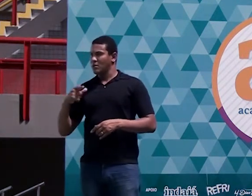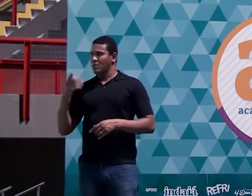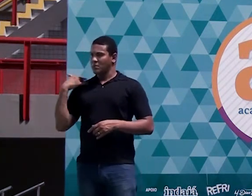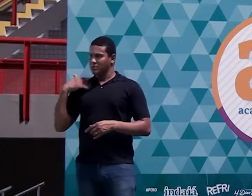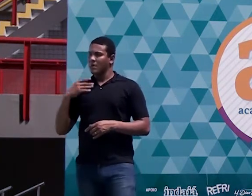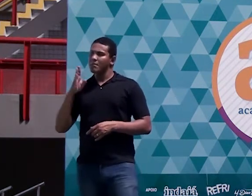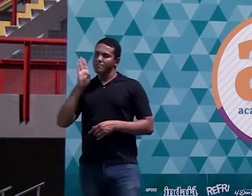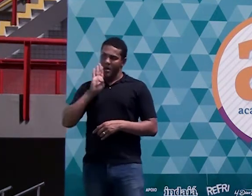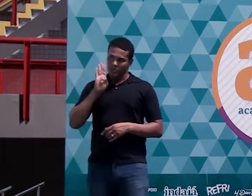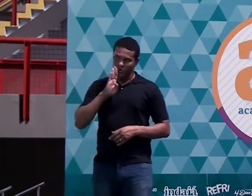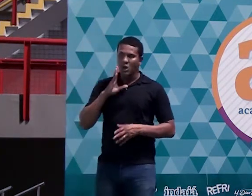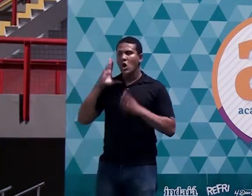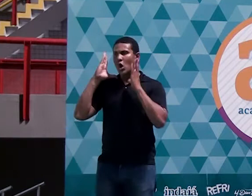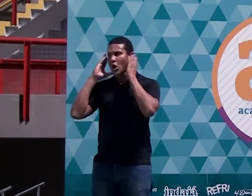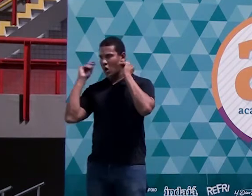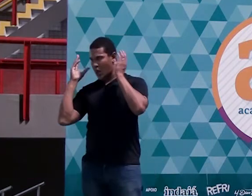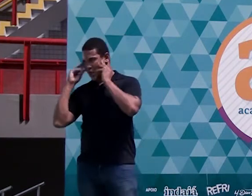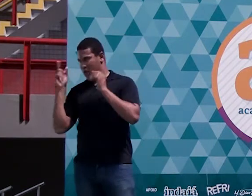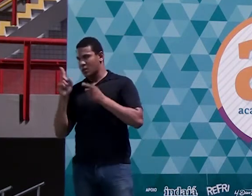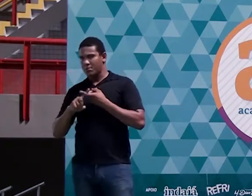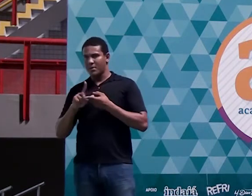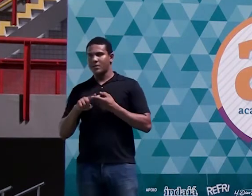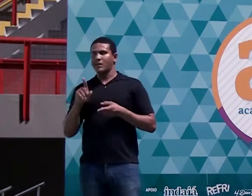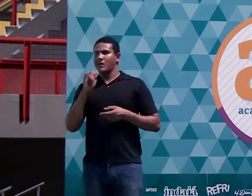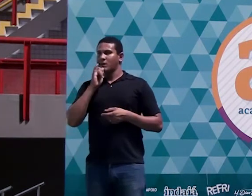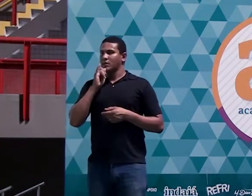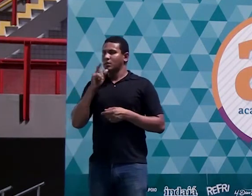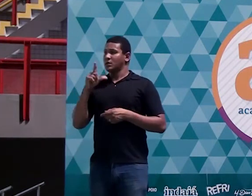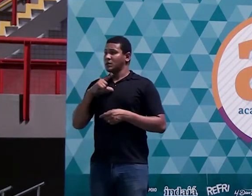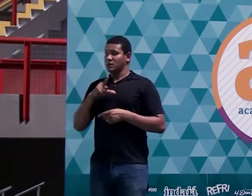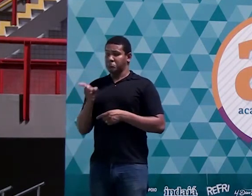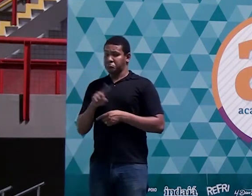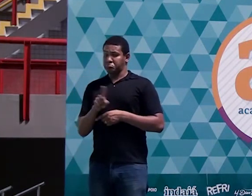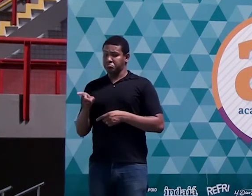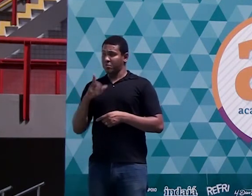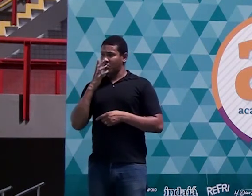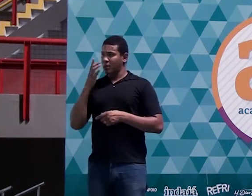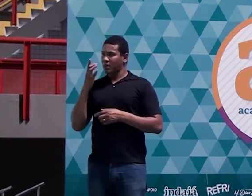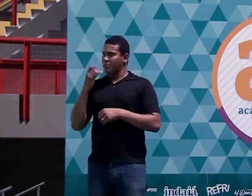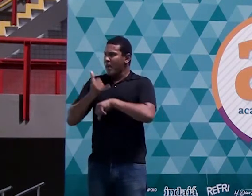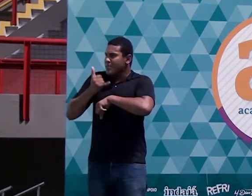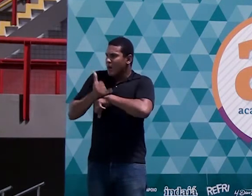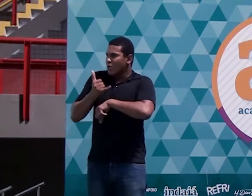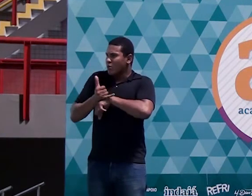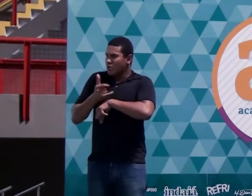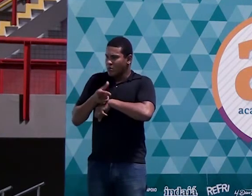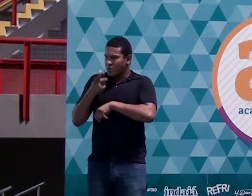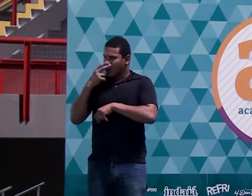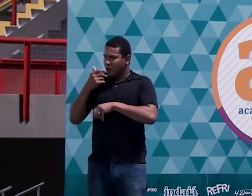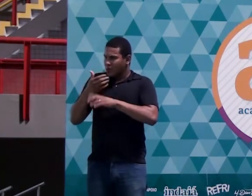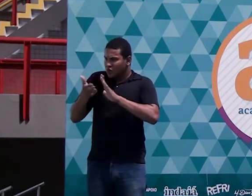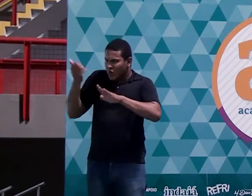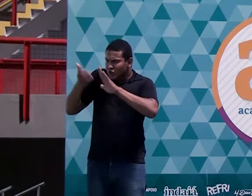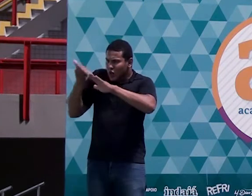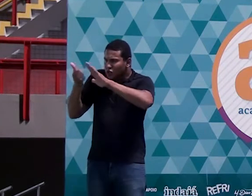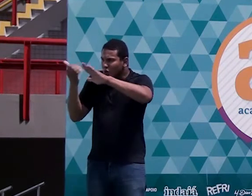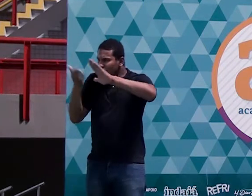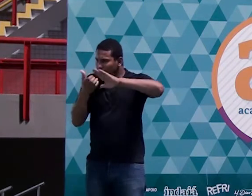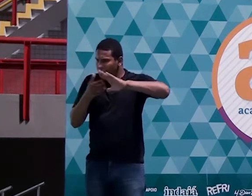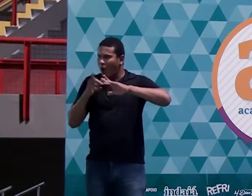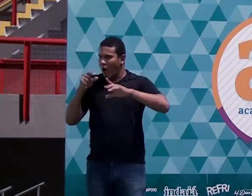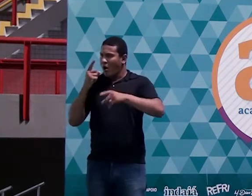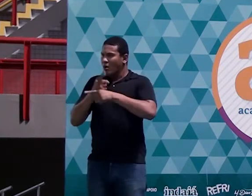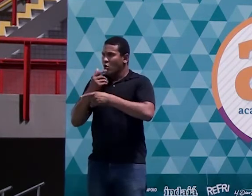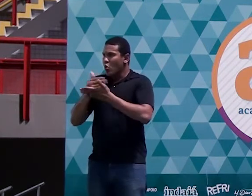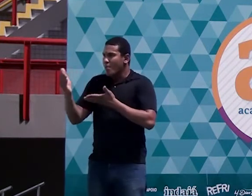Holanda. As minas de metais nobres e comuns da Europa Central também são enormemente ativadas. Por